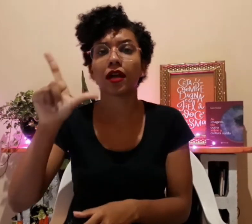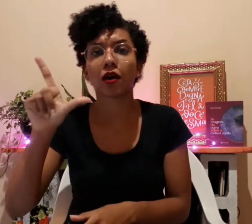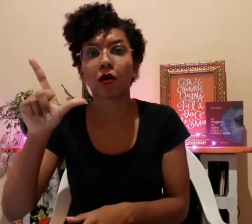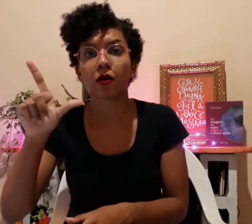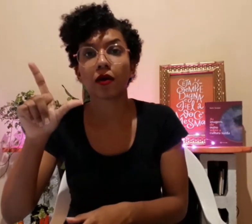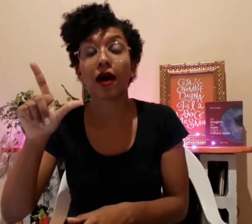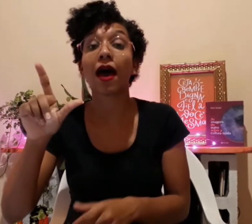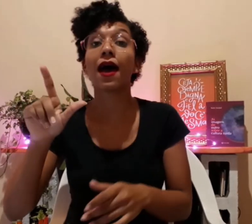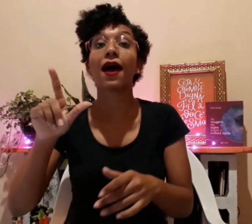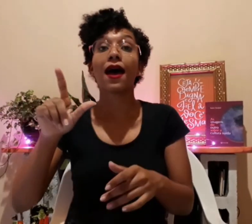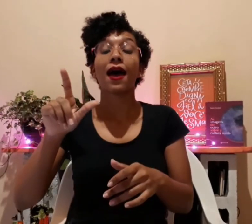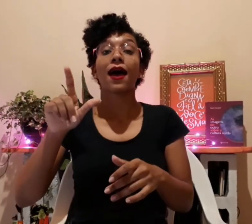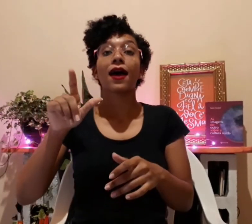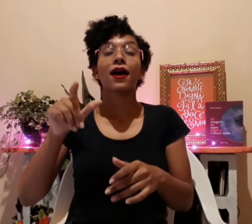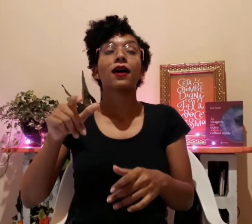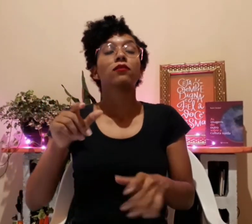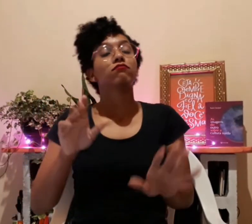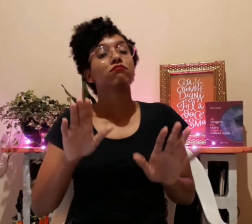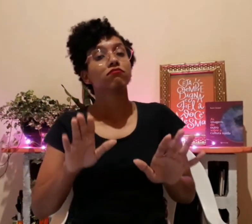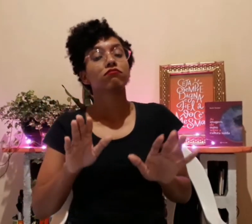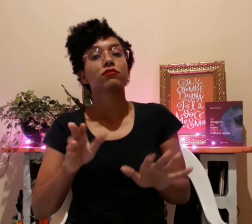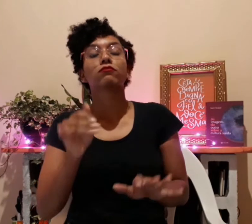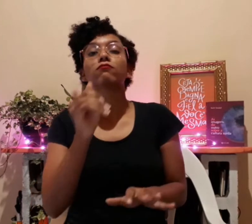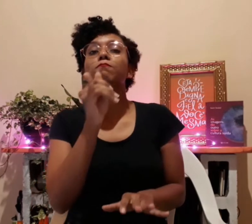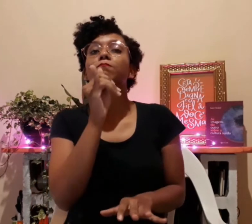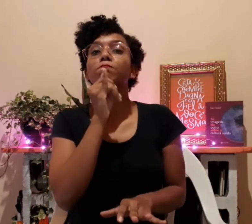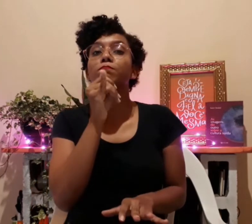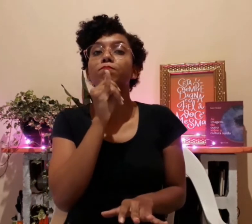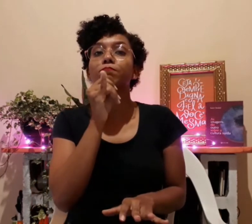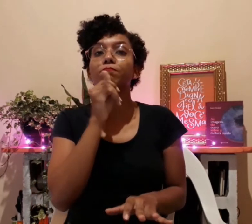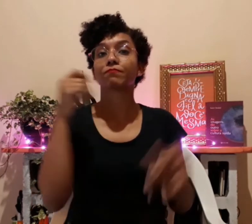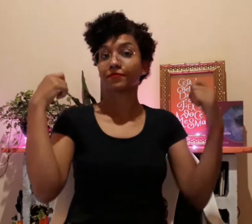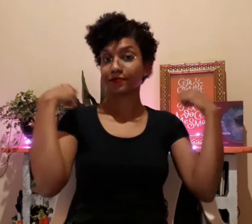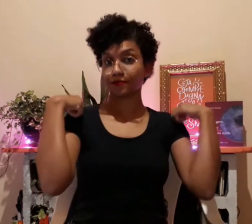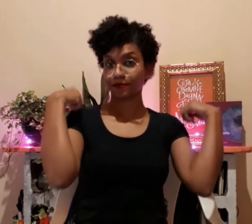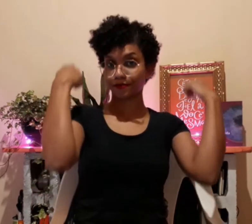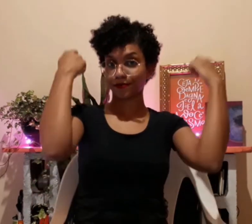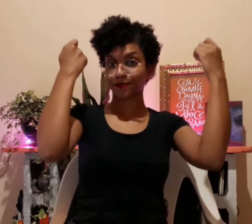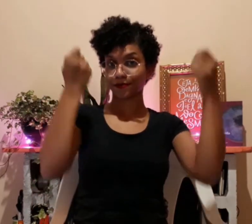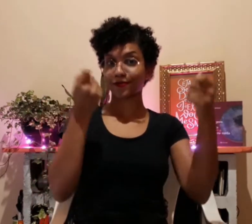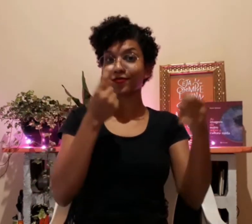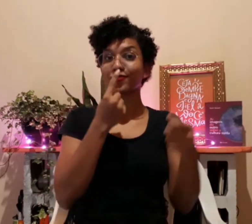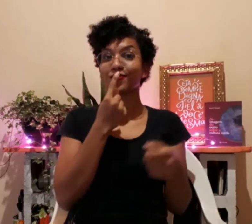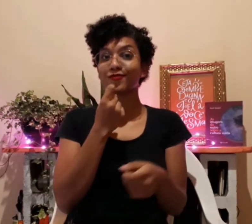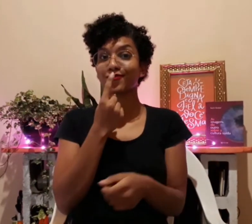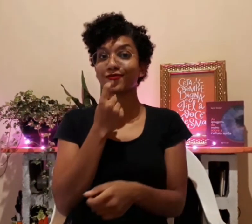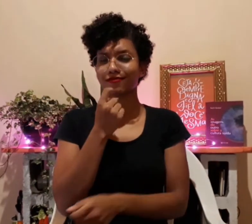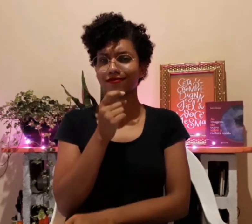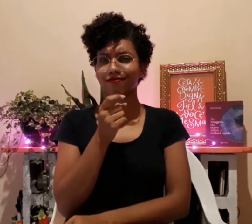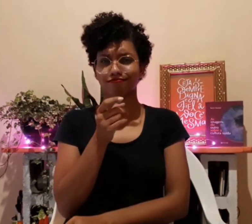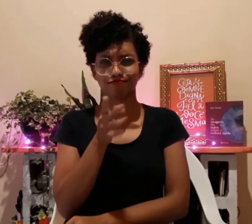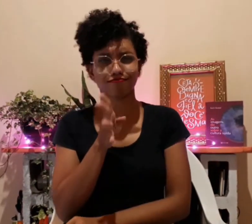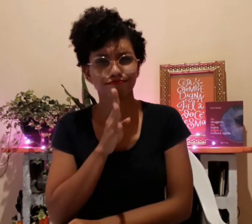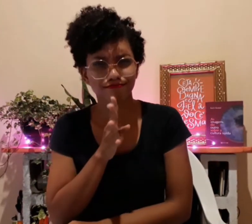história. Calma. Vou dar um exemplo. Chapeuzinho Vermelho. Você